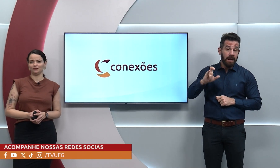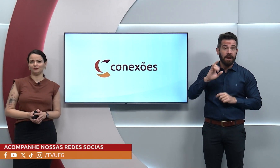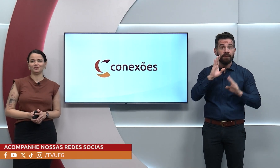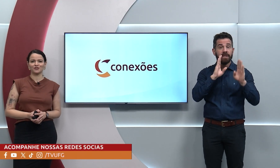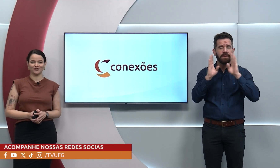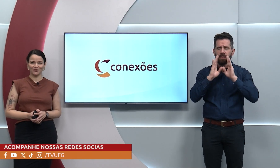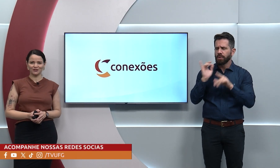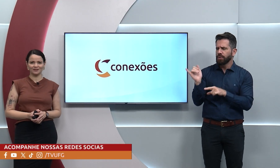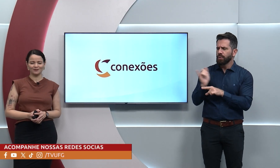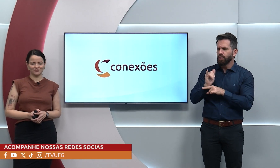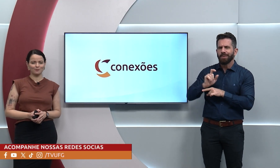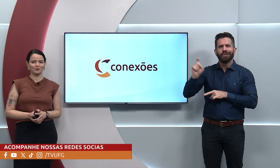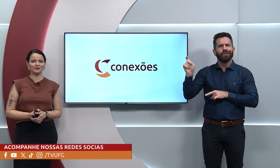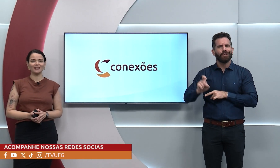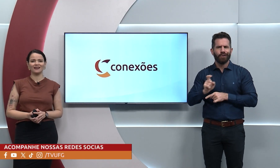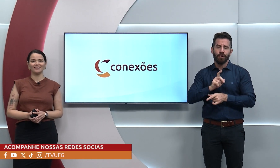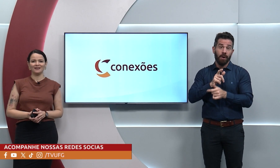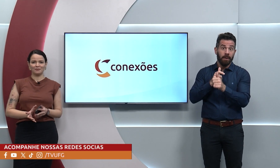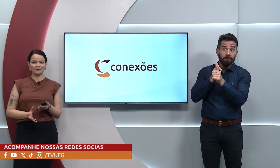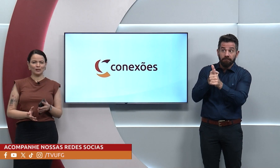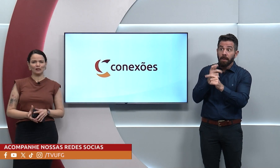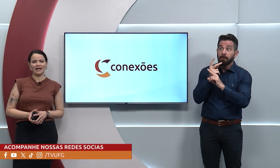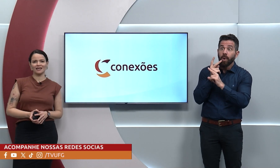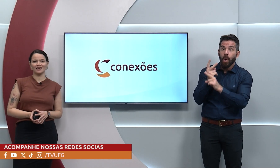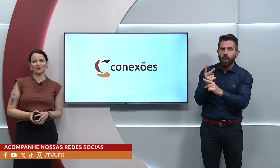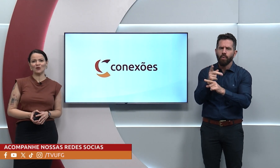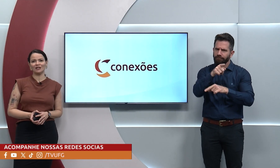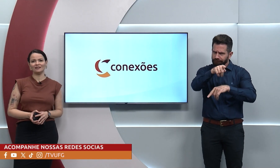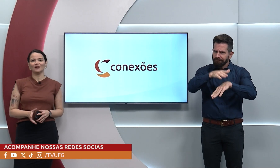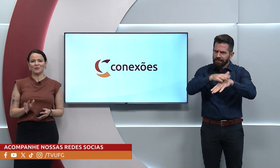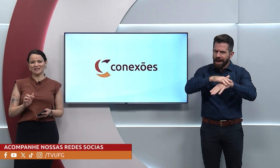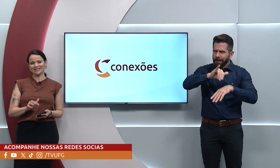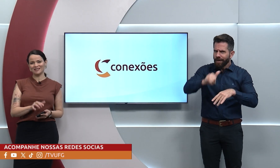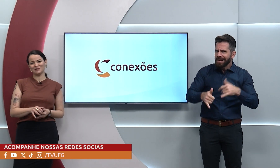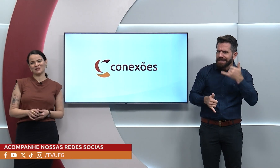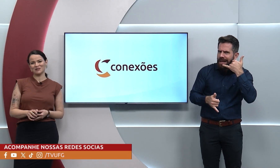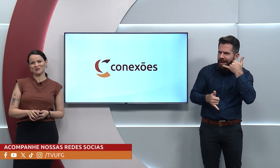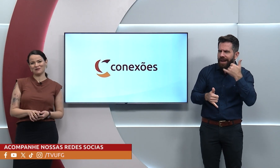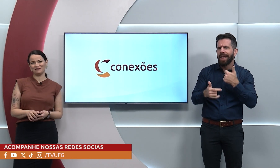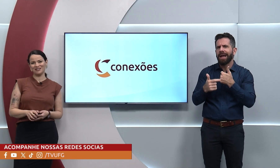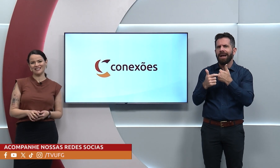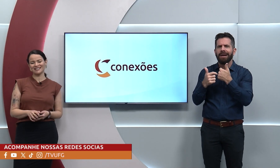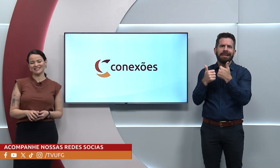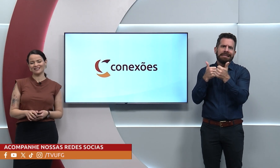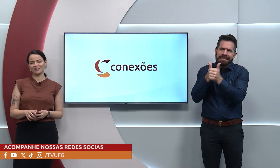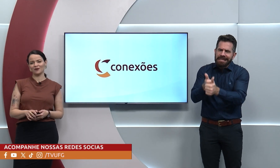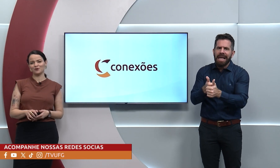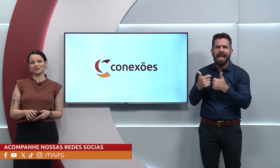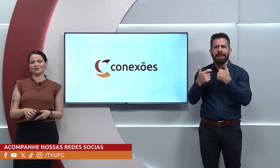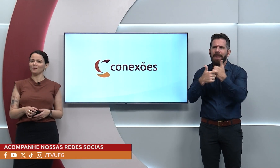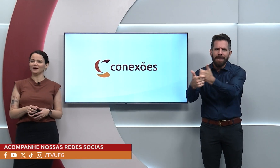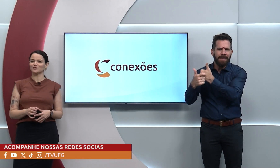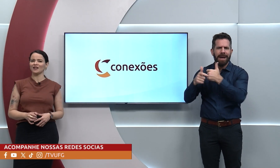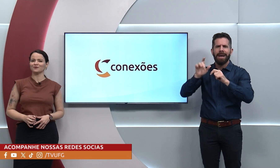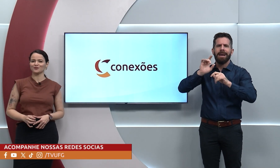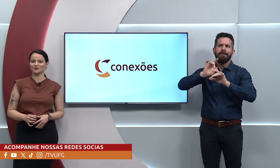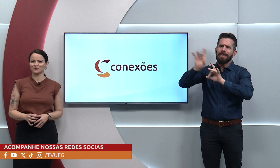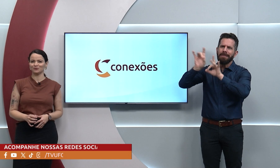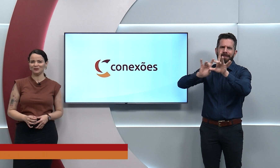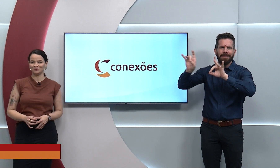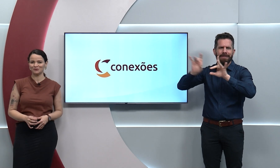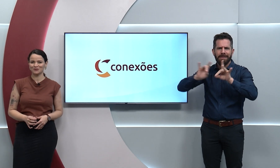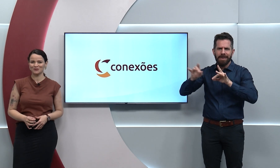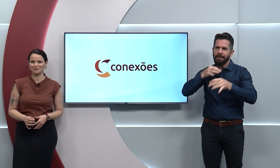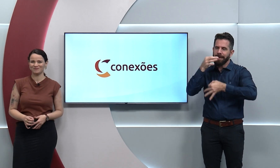Facebook, YouTube, TikTok. Já procura lá, pega o celular aí agora, começa a seguir os nossos perfis e já curtir e compartilhar os